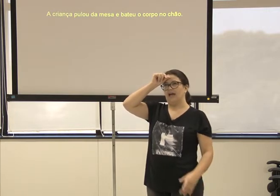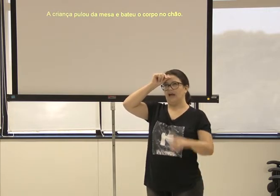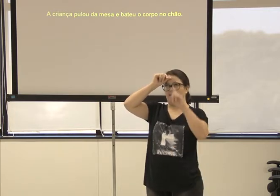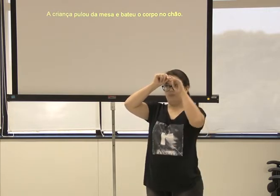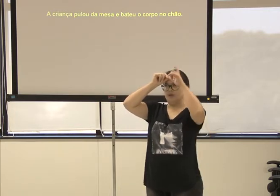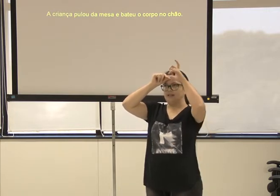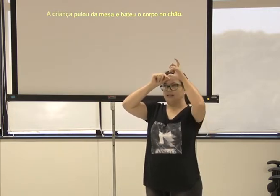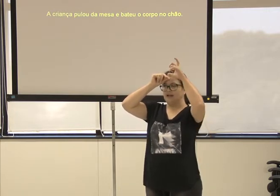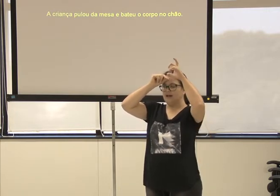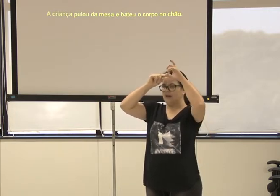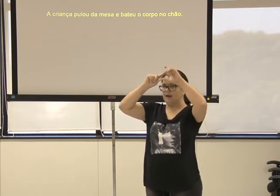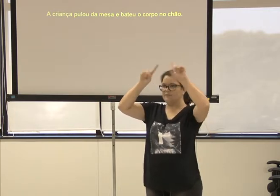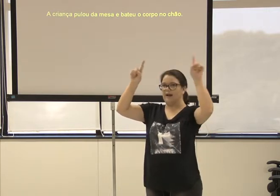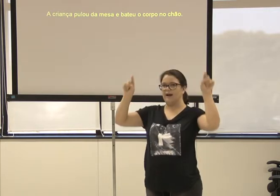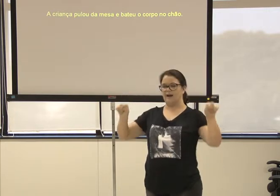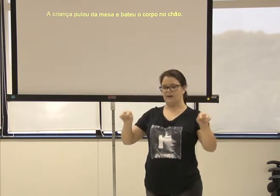É, porque na